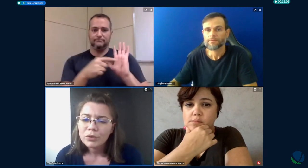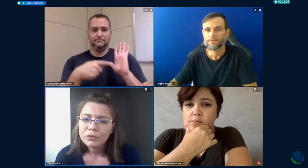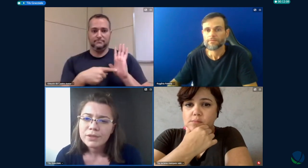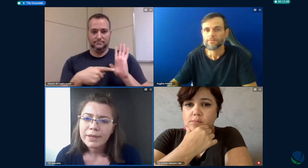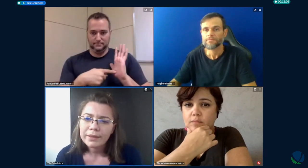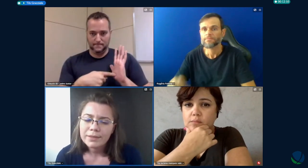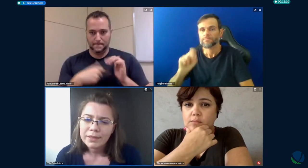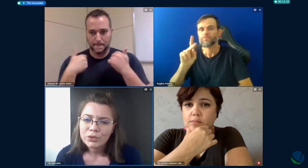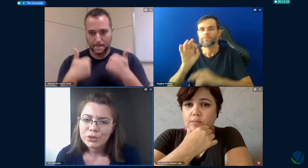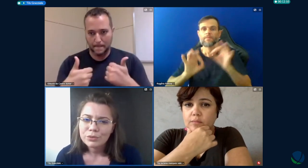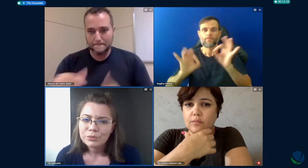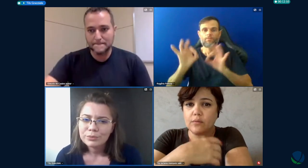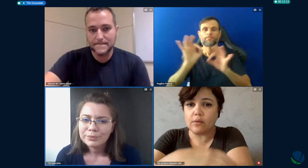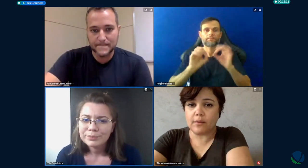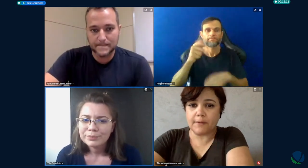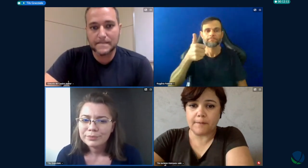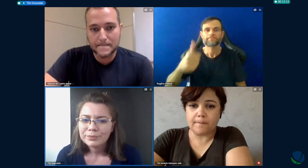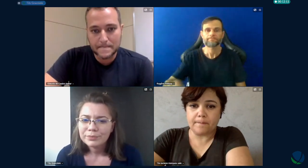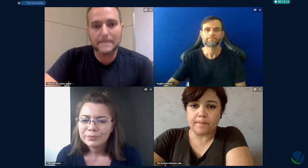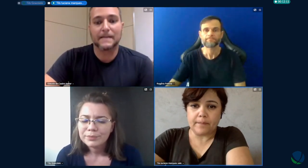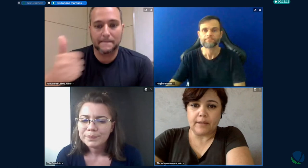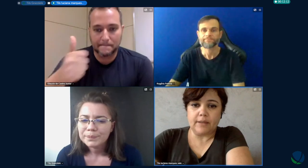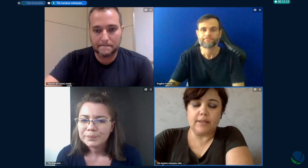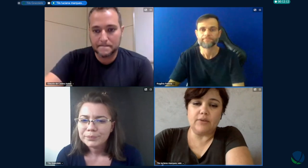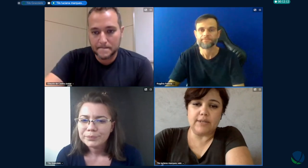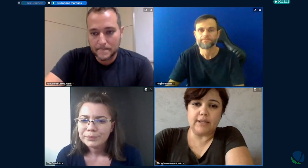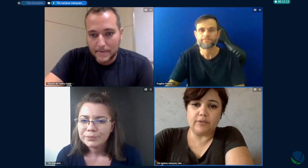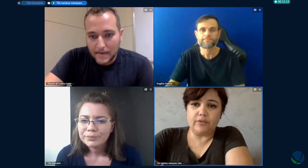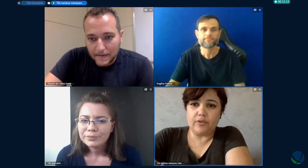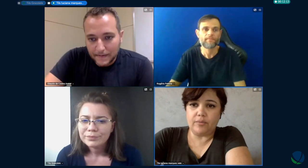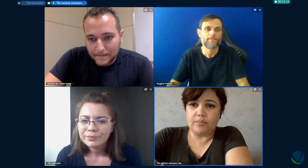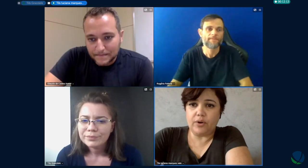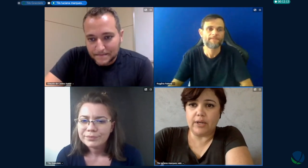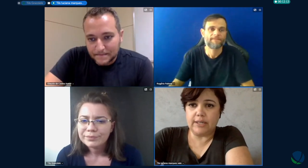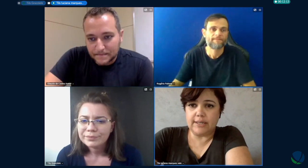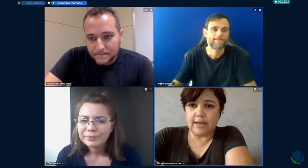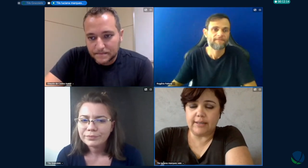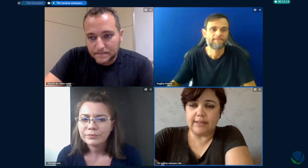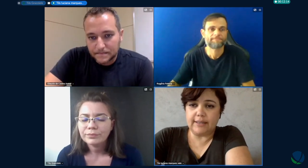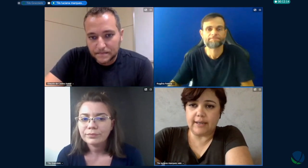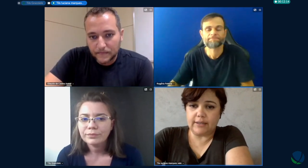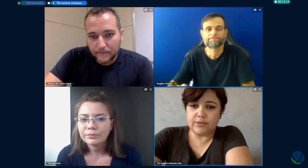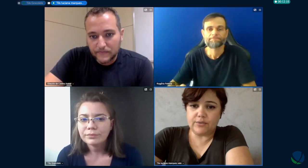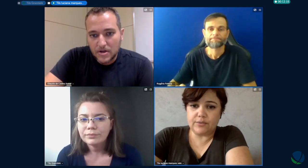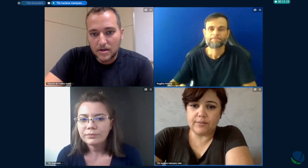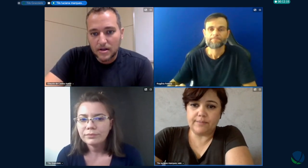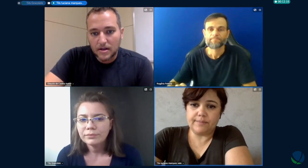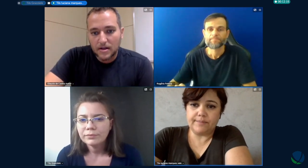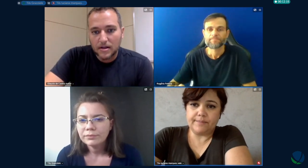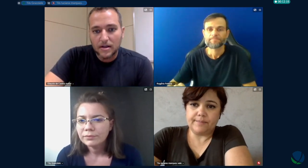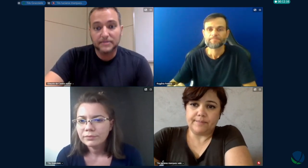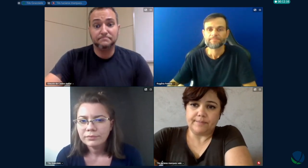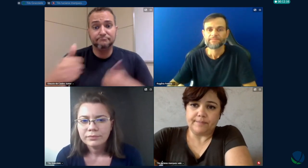Então, é bom que você acrescente isso. Não, certo, eu vou me organizar e assentar isso.